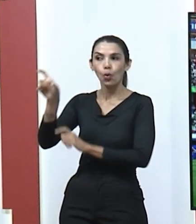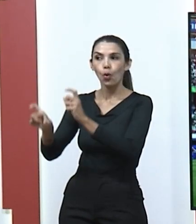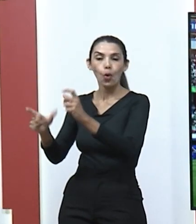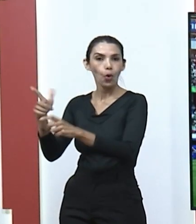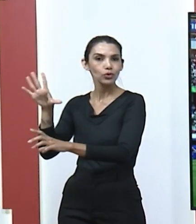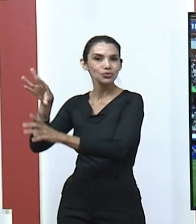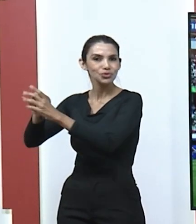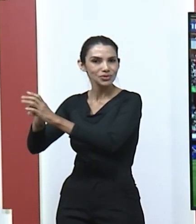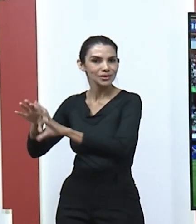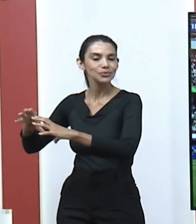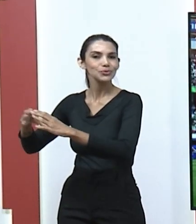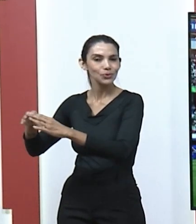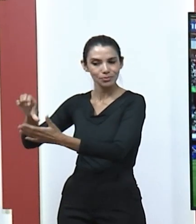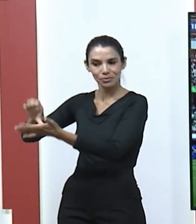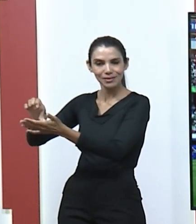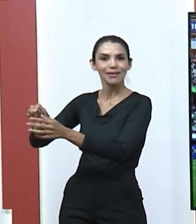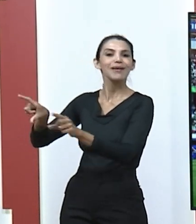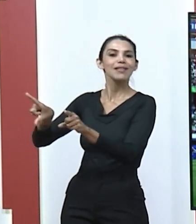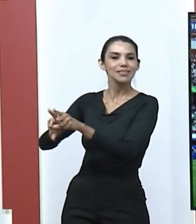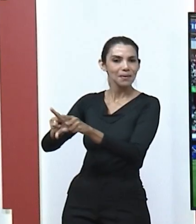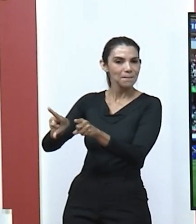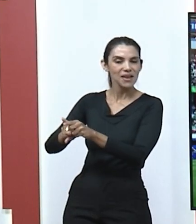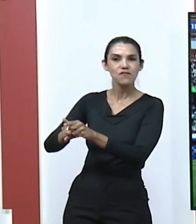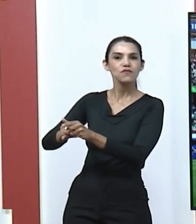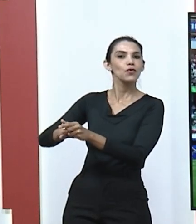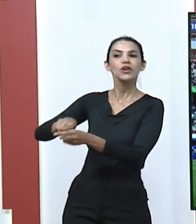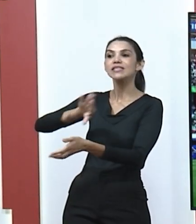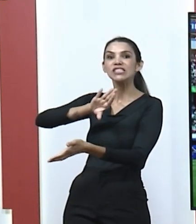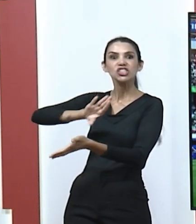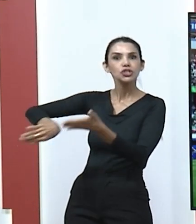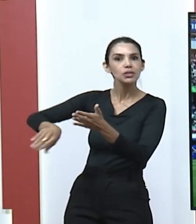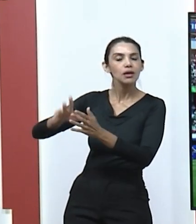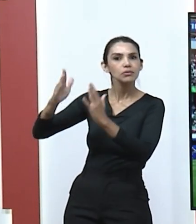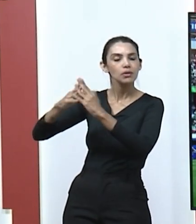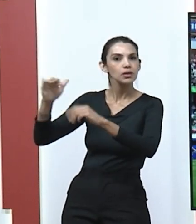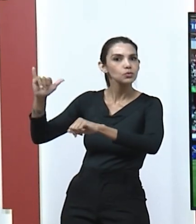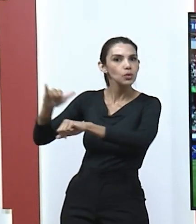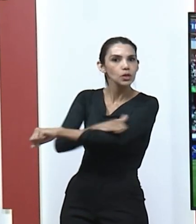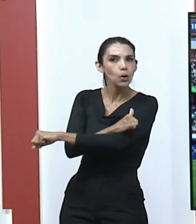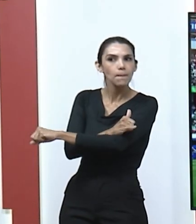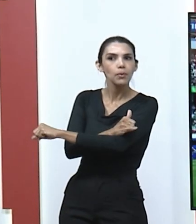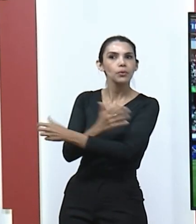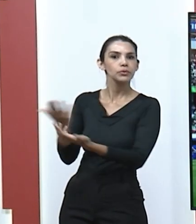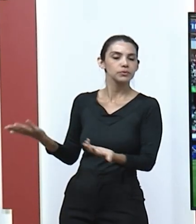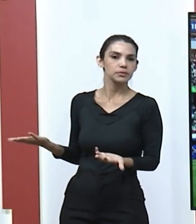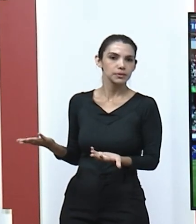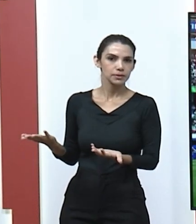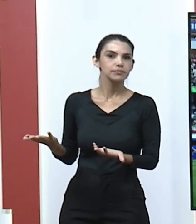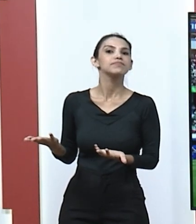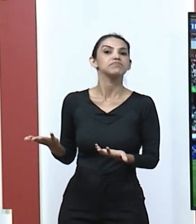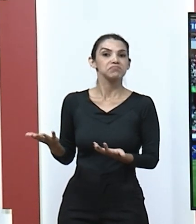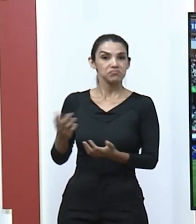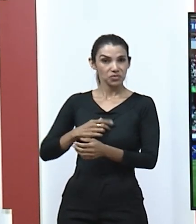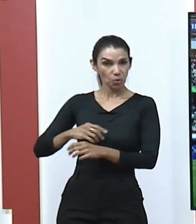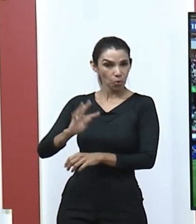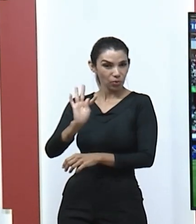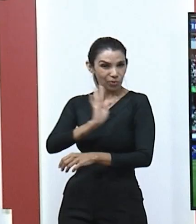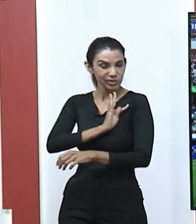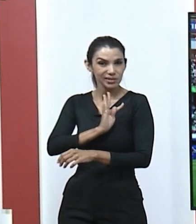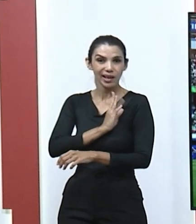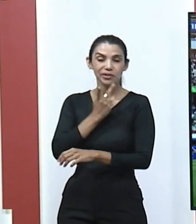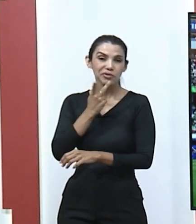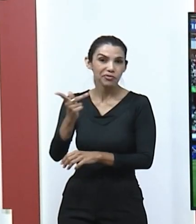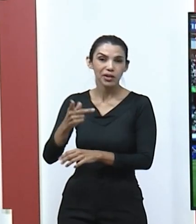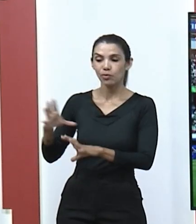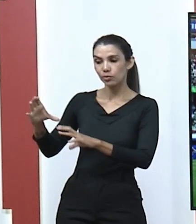delegação também teriam sido retirados no aeroporto para novas checagens. O técnico disse que a